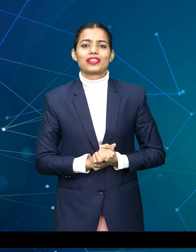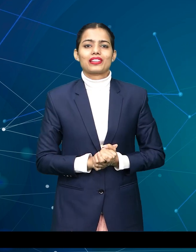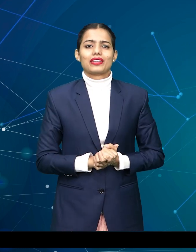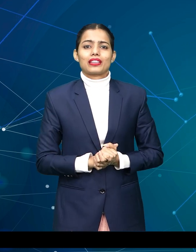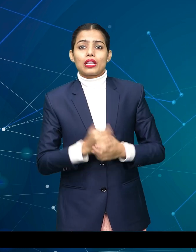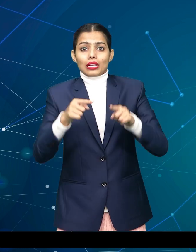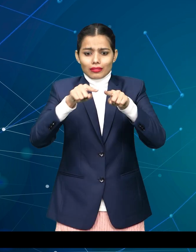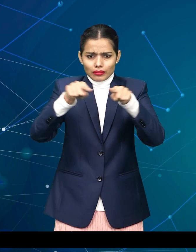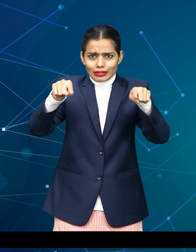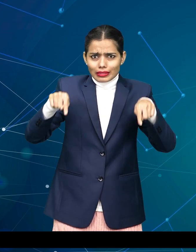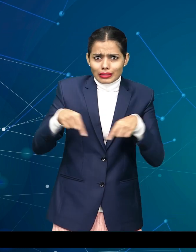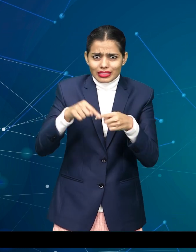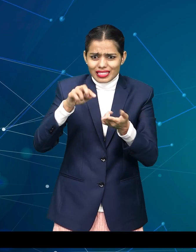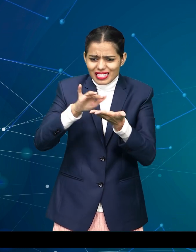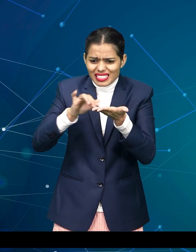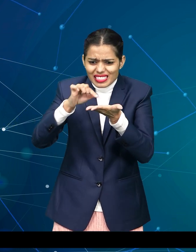ವಿದ್ಯುತ್,